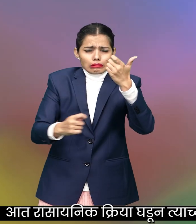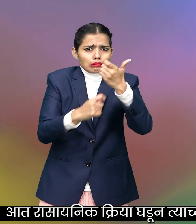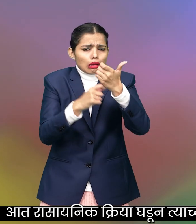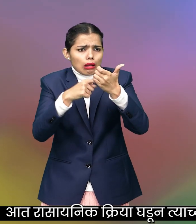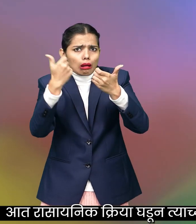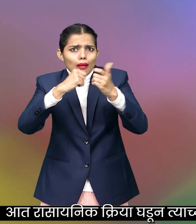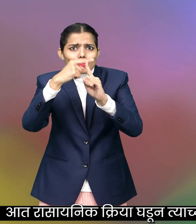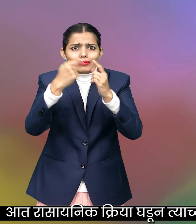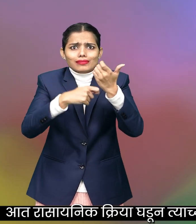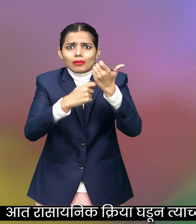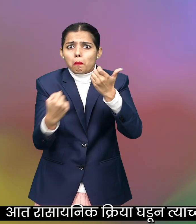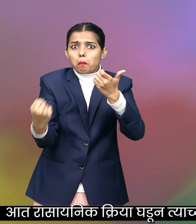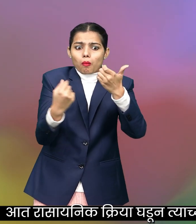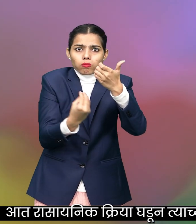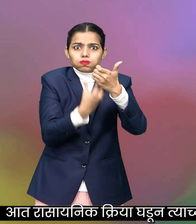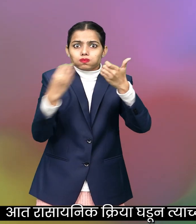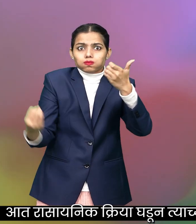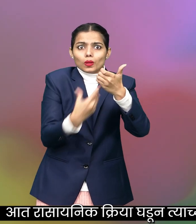होतो.